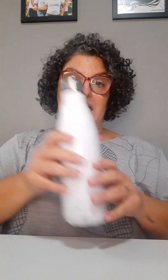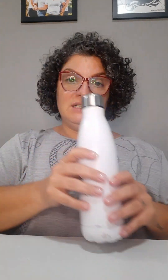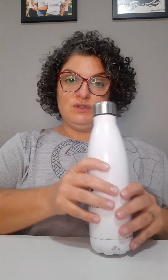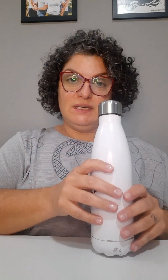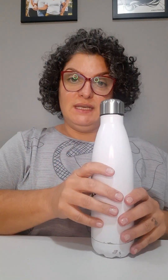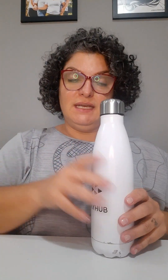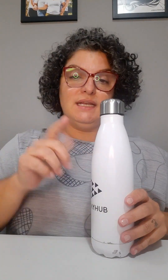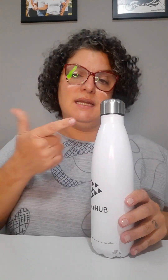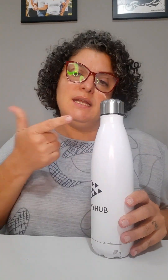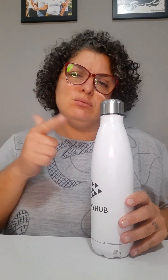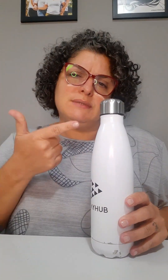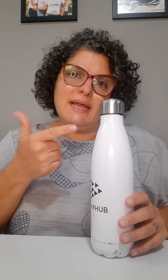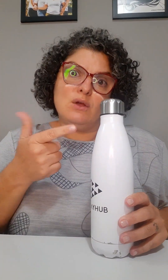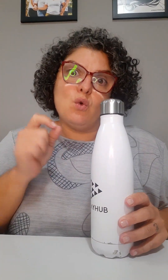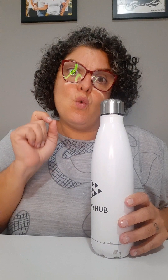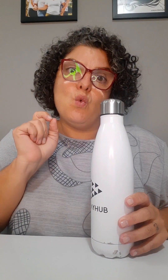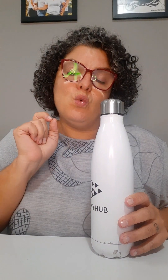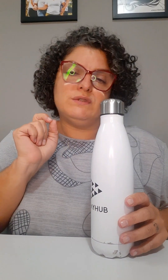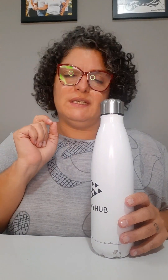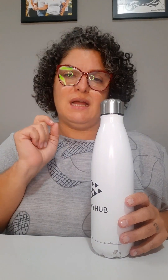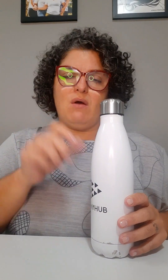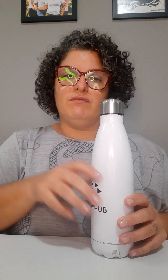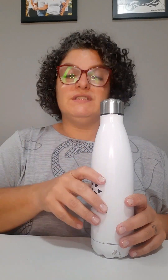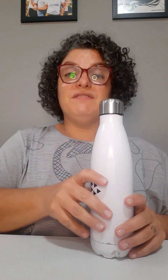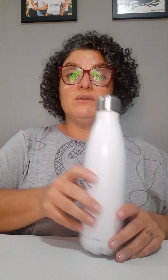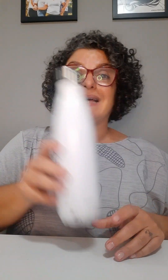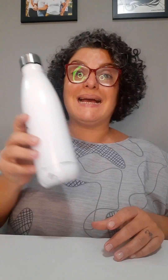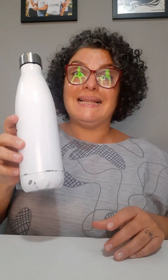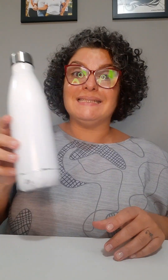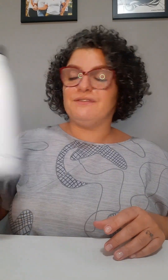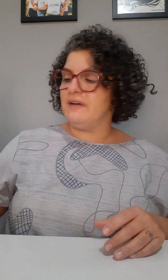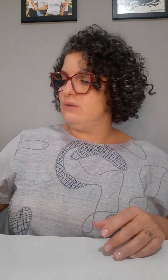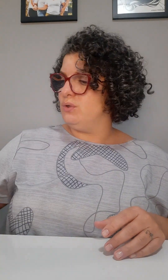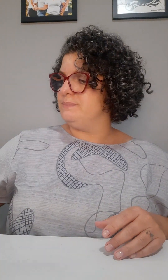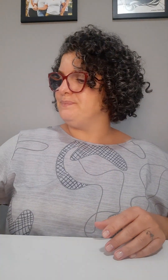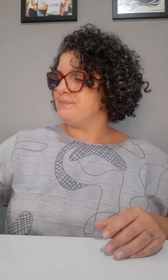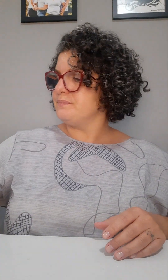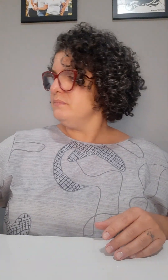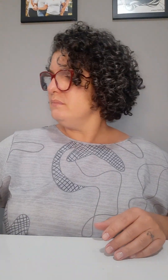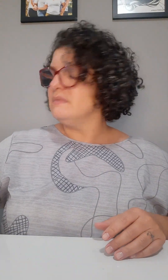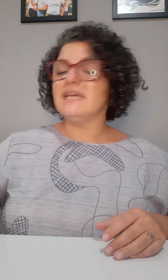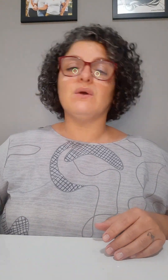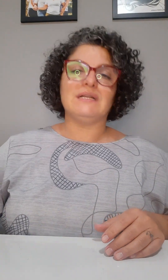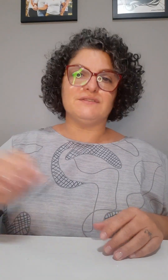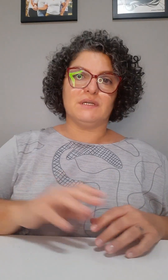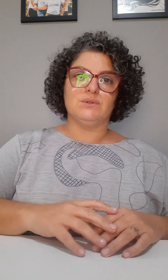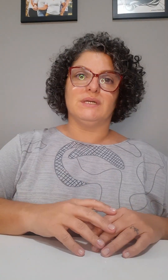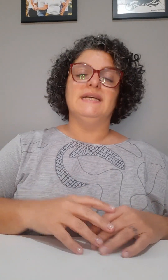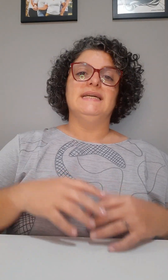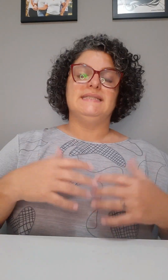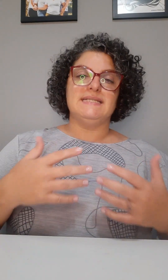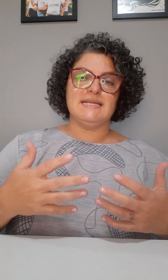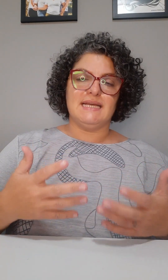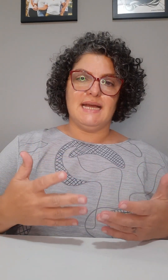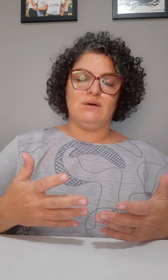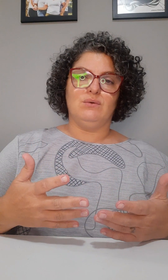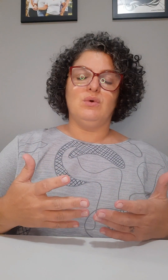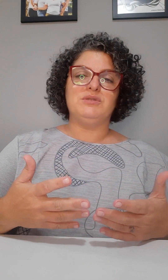Isso aqui não tem um sinal, você vai usar classificador. O que é o classificador? Desenhar o